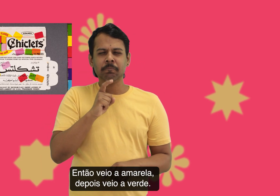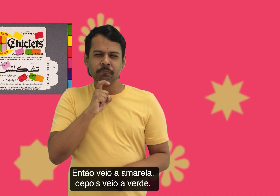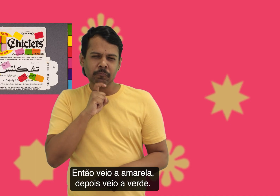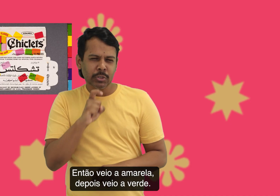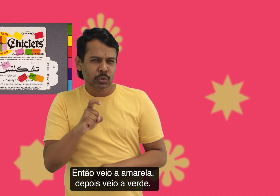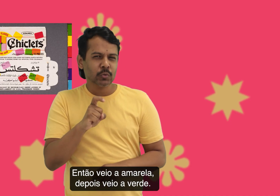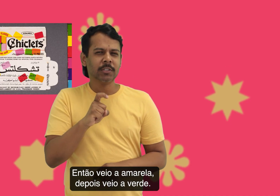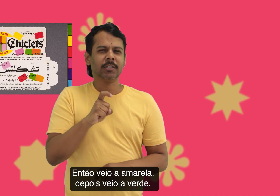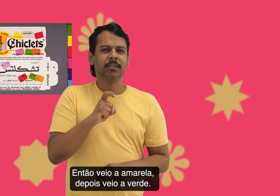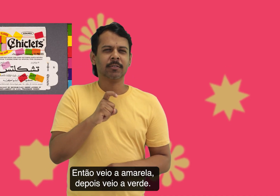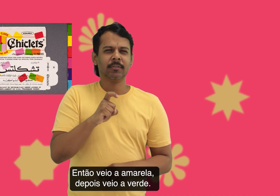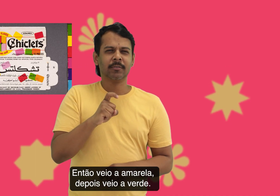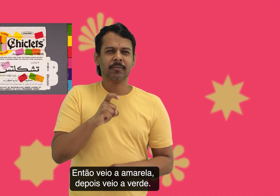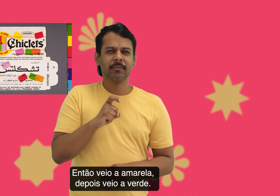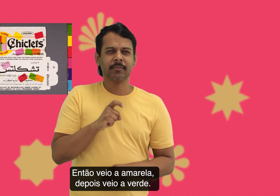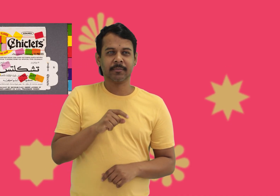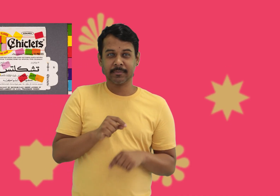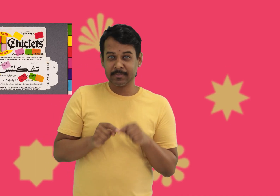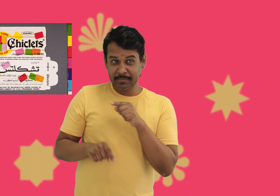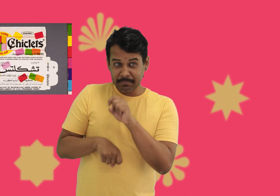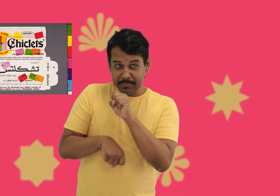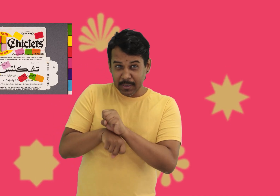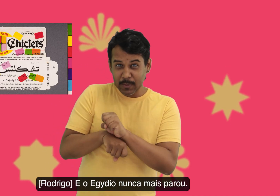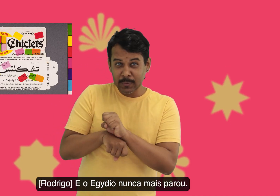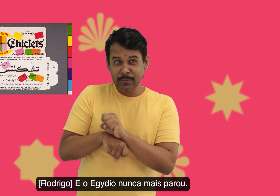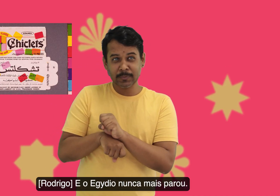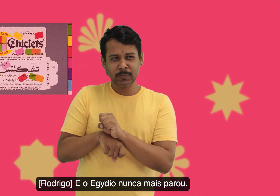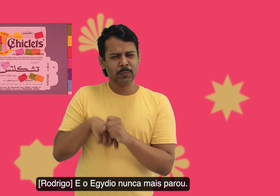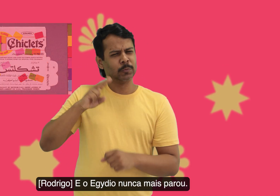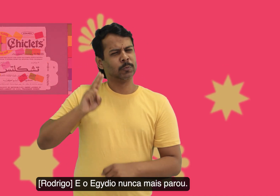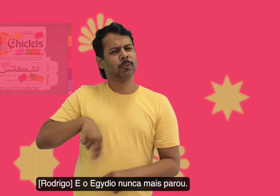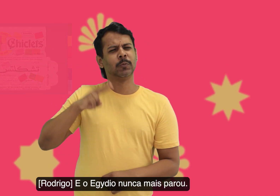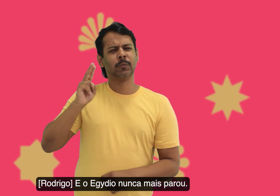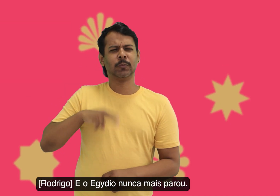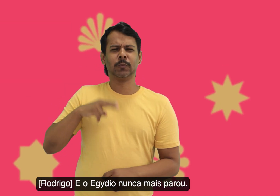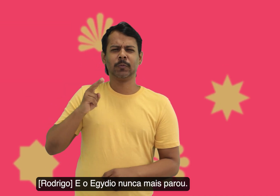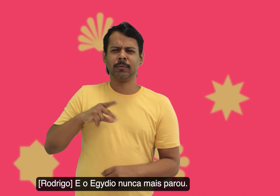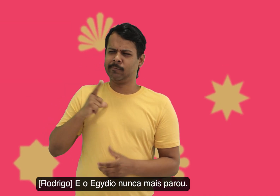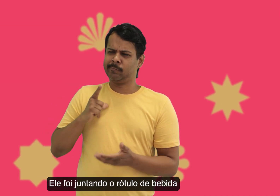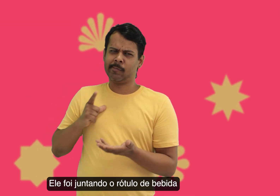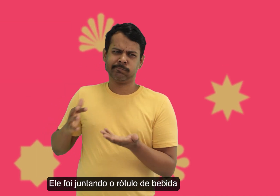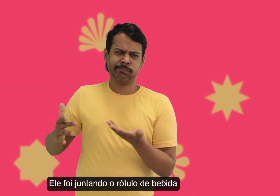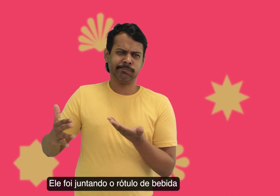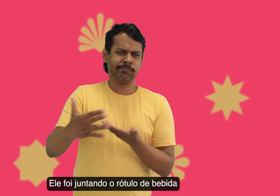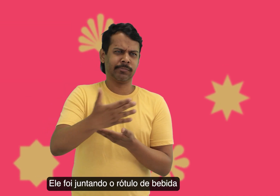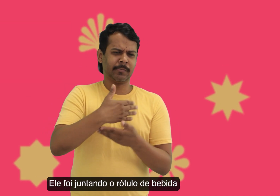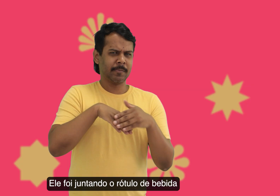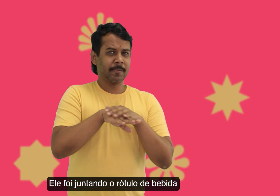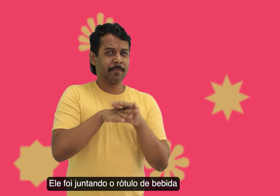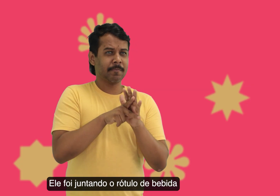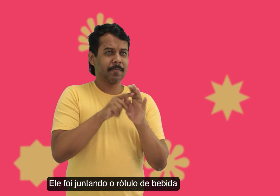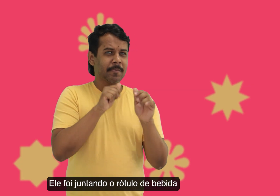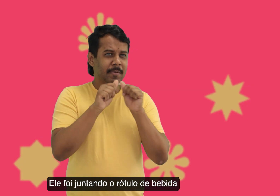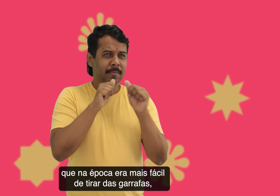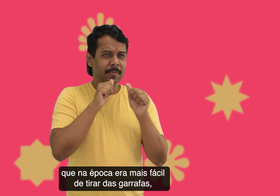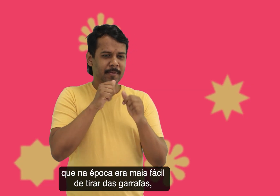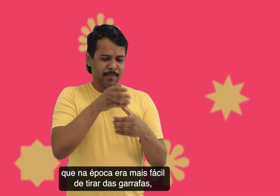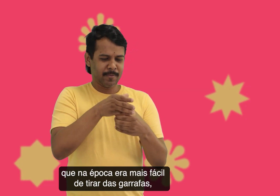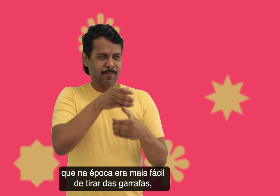veio a amarela, depois veio a verde. E o Egídio nunca mais parou. Ele foi juntando o rótulo de bebida, que na época